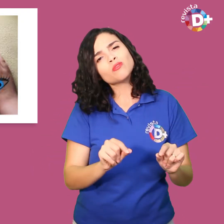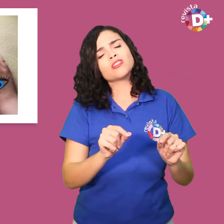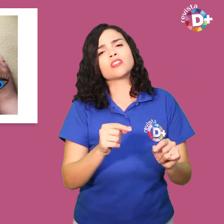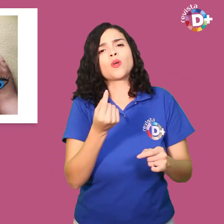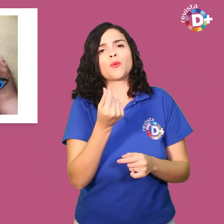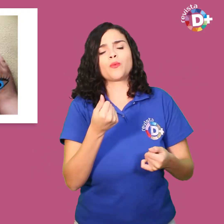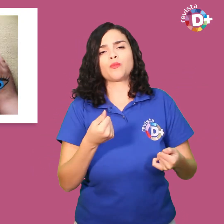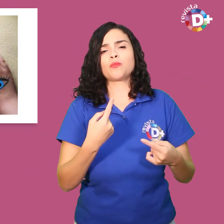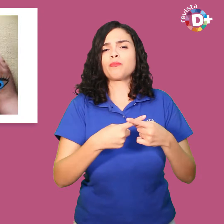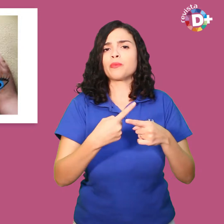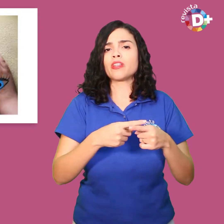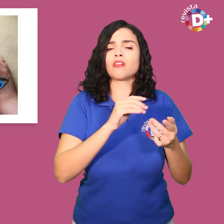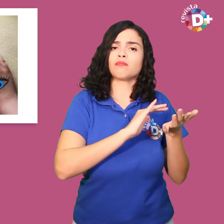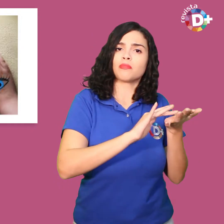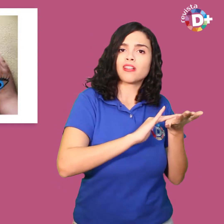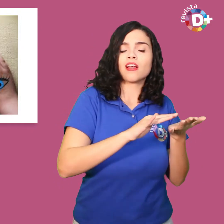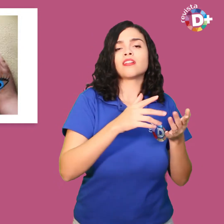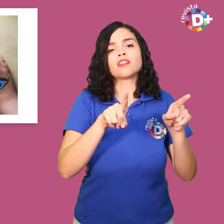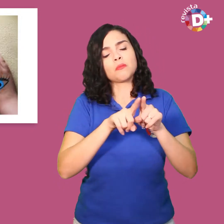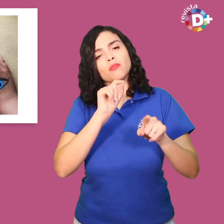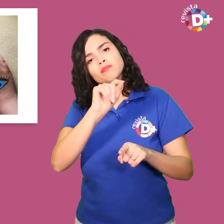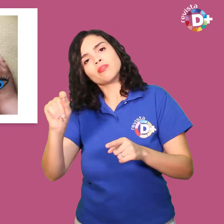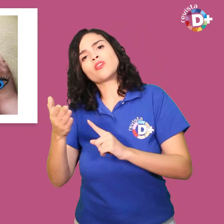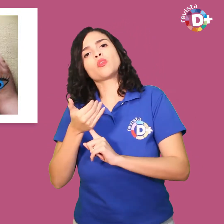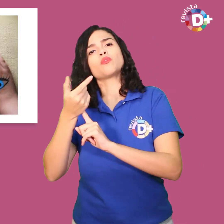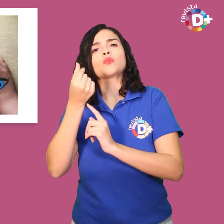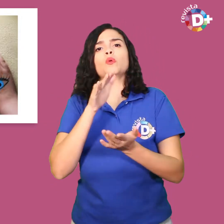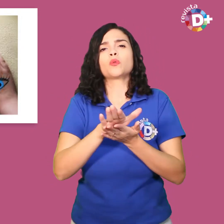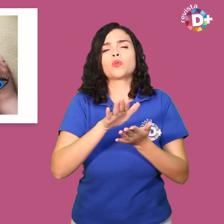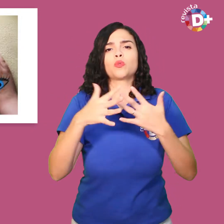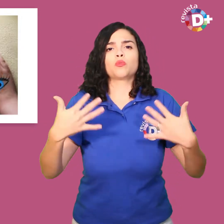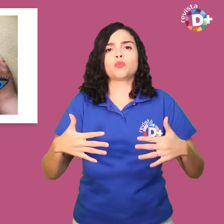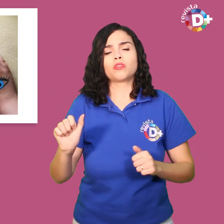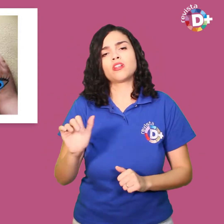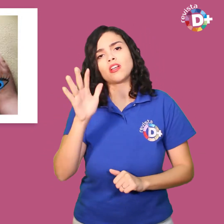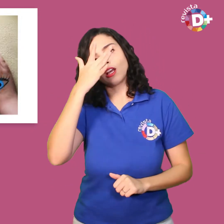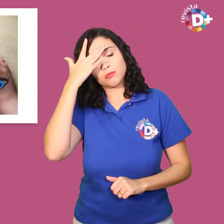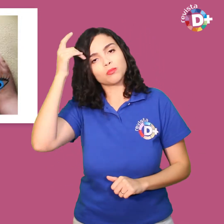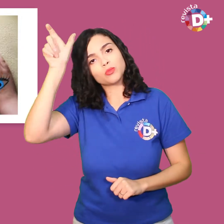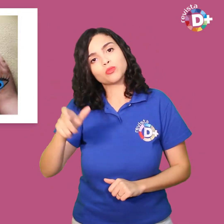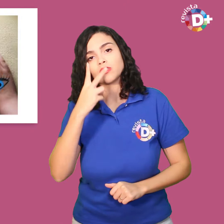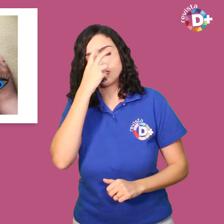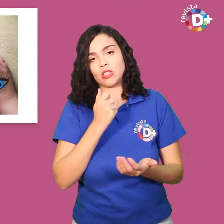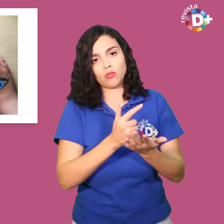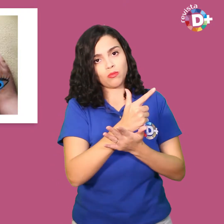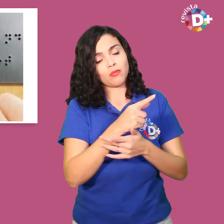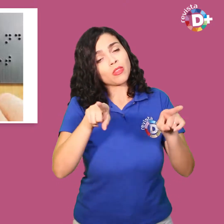tanto os de produção Braille quanto os de tecnologia, que ainda têm valor elevado ao consumidor final, e uma maior